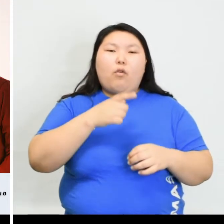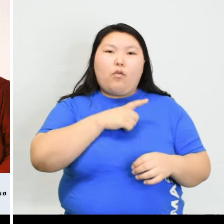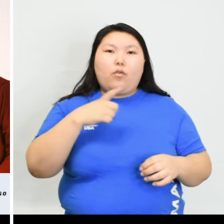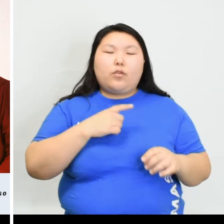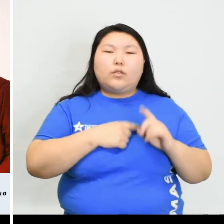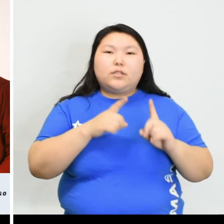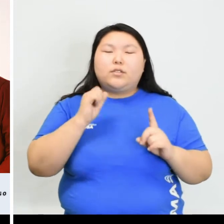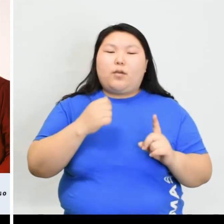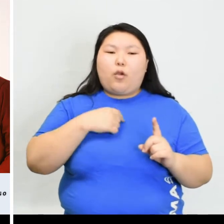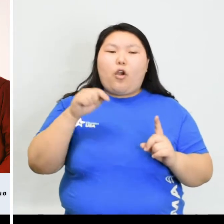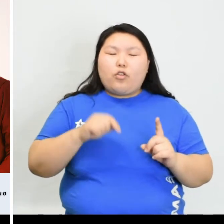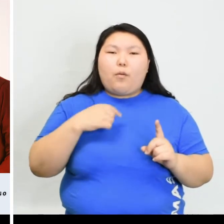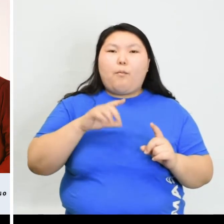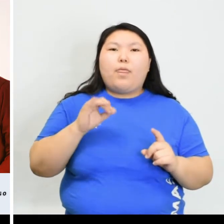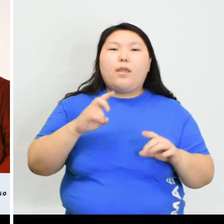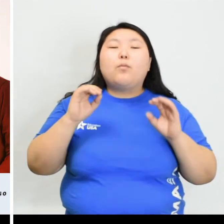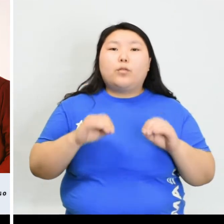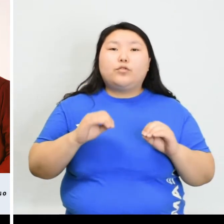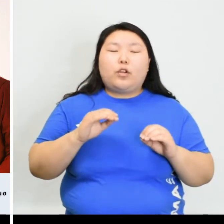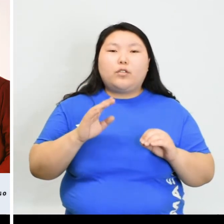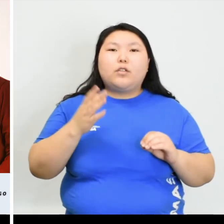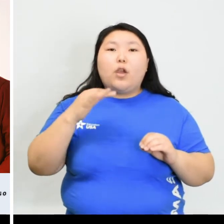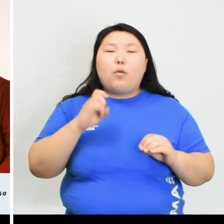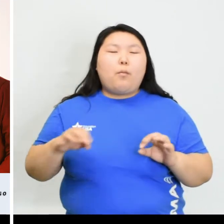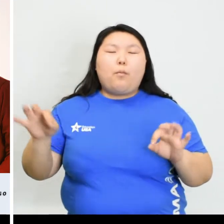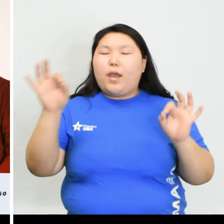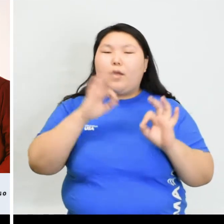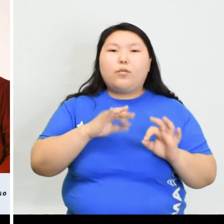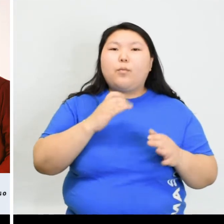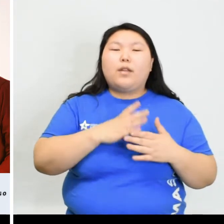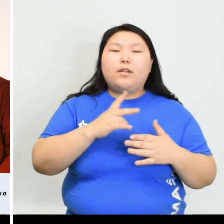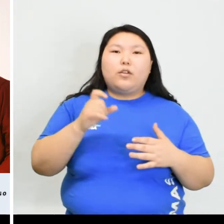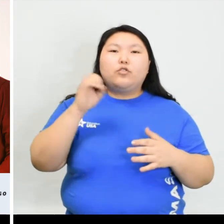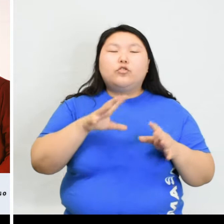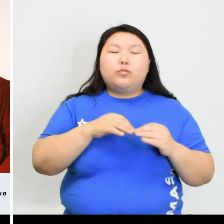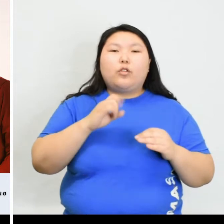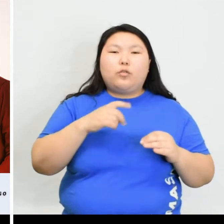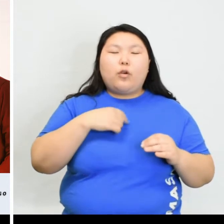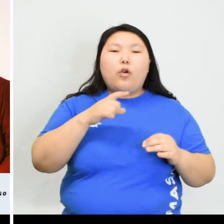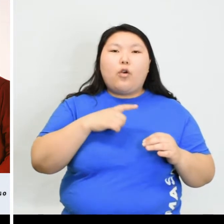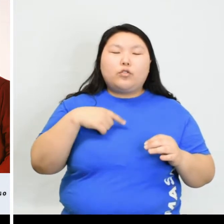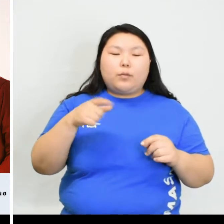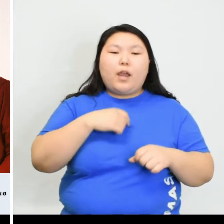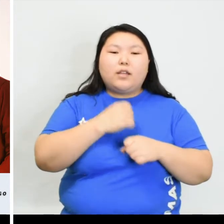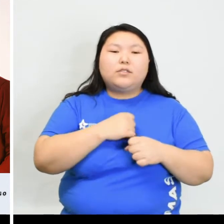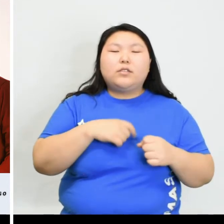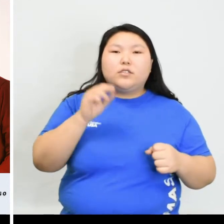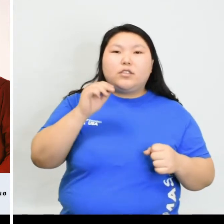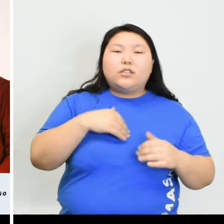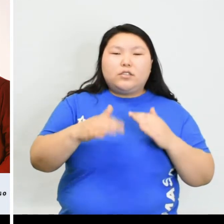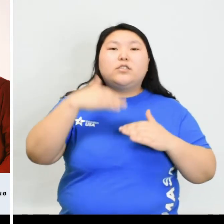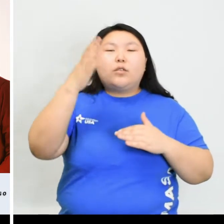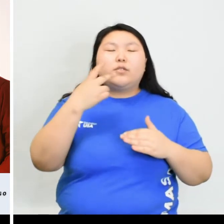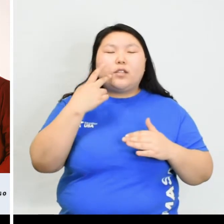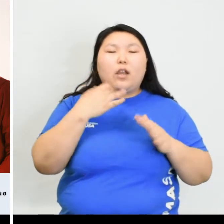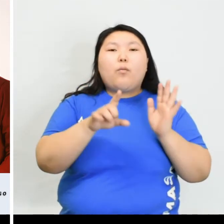за би одоо л бэлэн болчлоо гэсэн тийм юм байдгүй байлаа. Ер нь бол дээшл өөрхөн тэр ажлын чанарыг дээшлүүлэх дандаа тийм